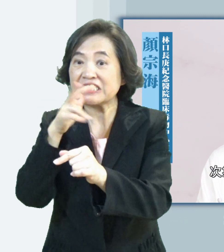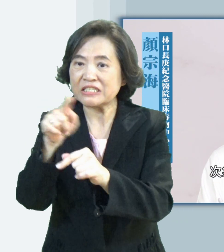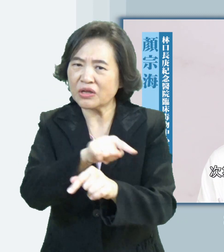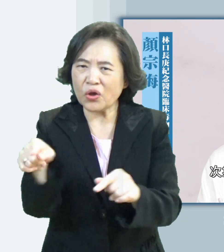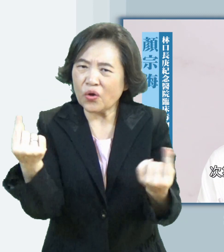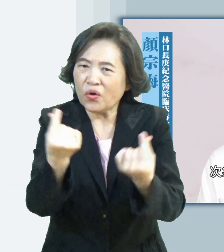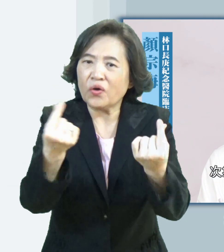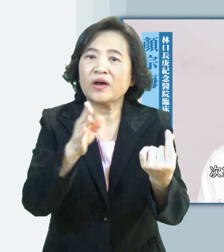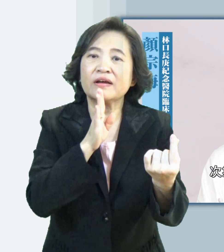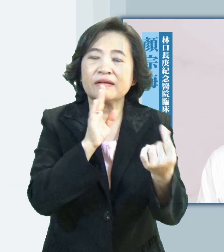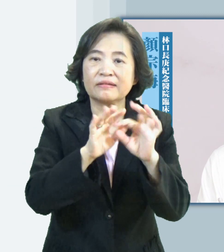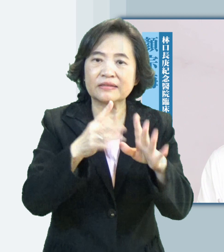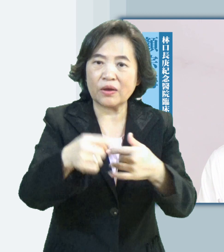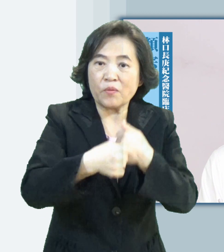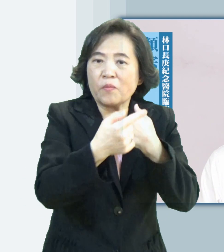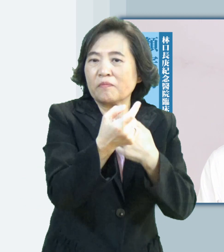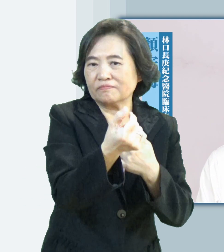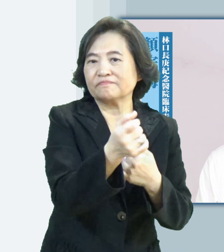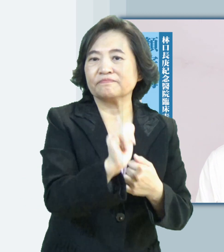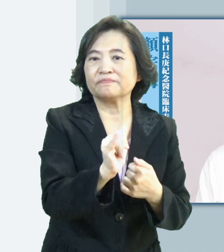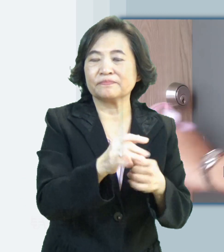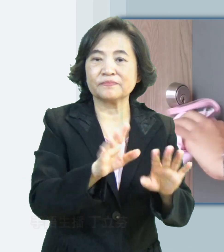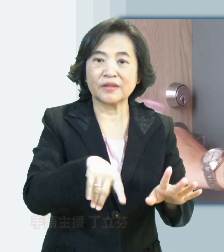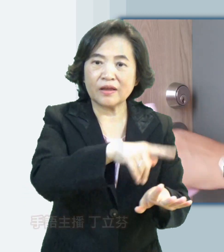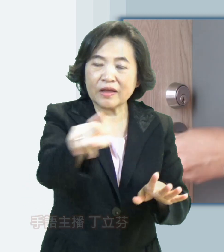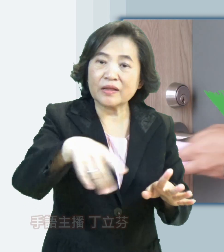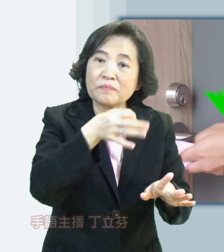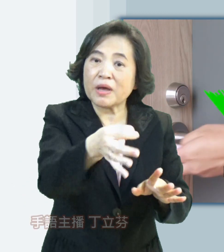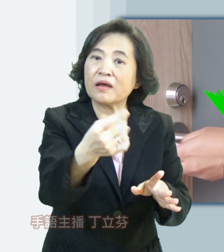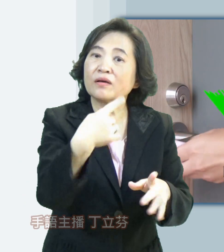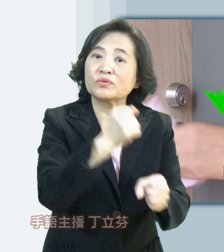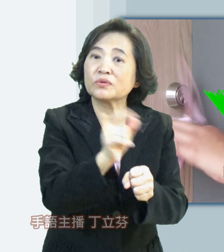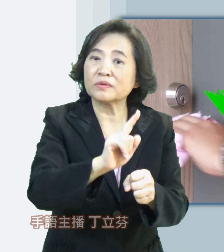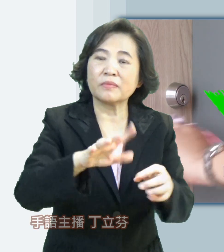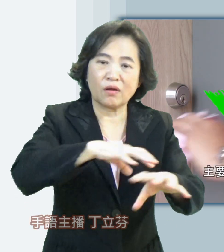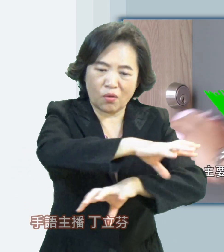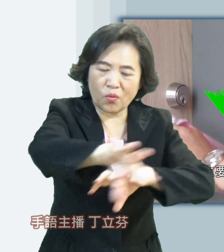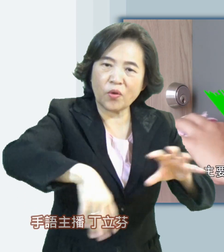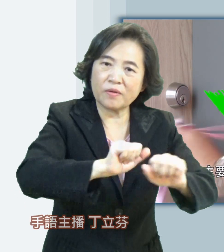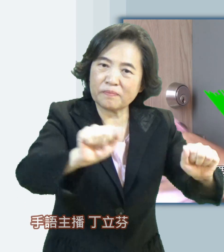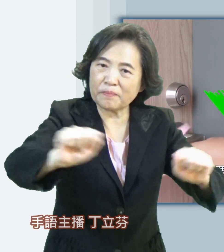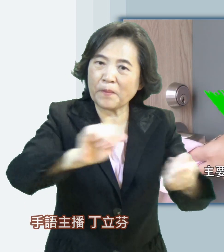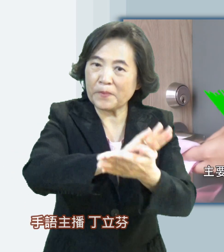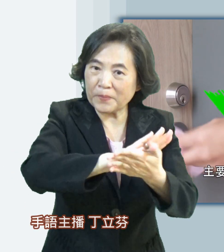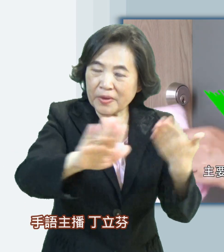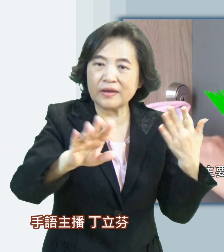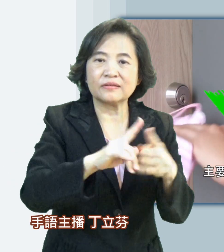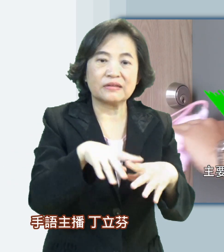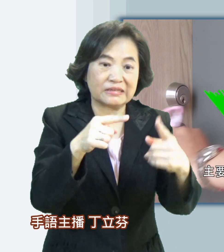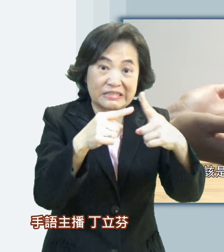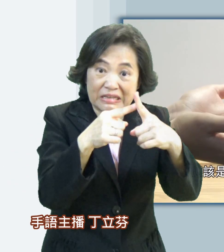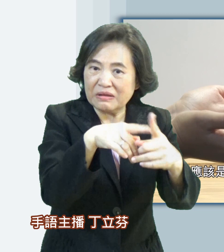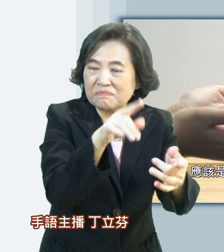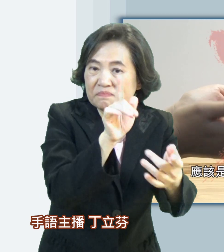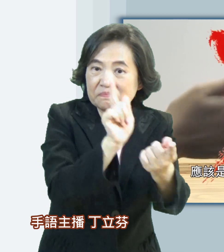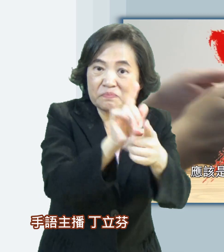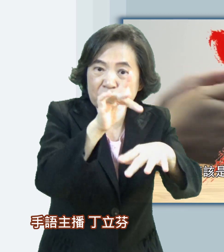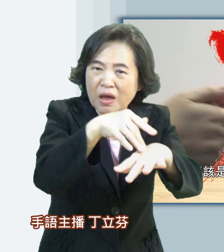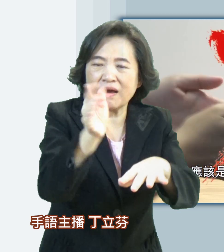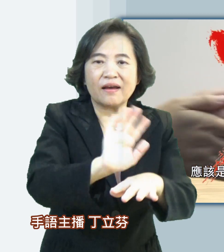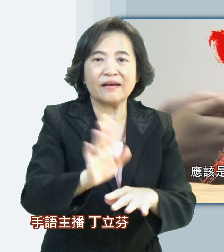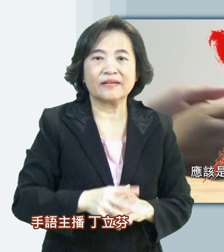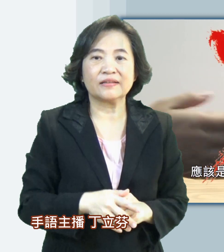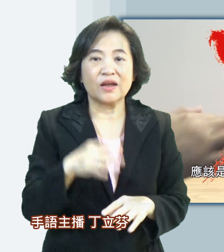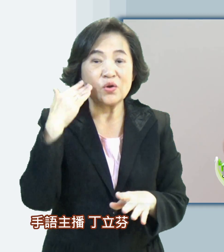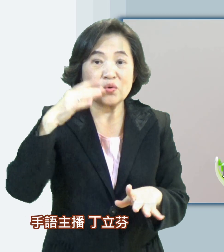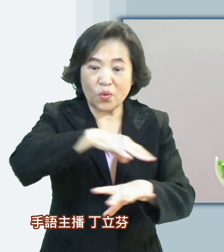泡水的作用当相强，不过此刻先下带，你要全面当的此流算水，就在用对环境的清洁，运动的避免用对引体。